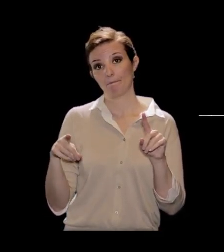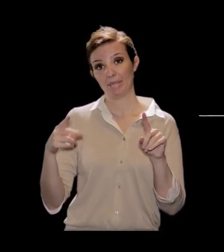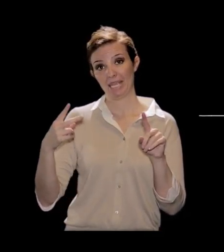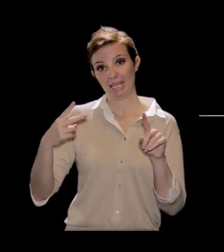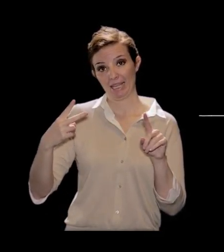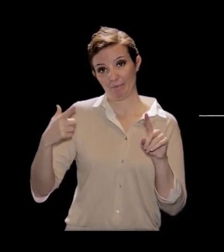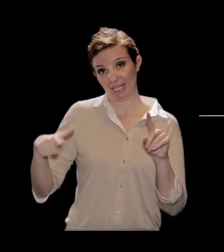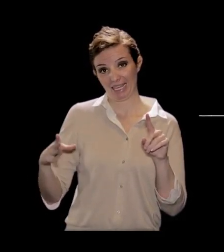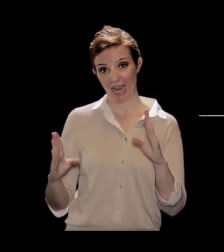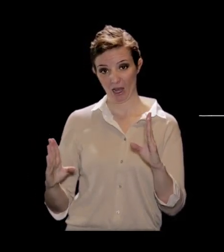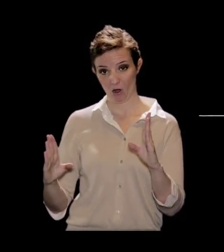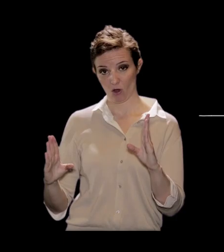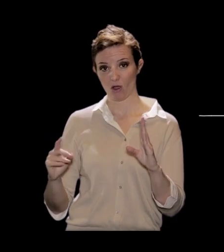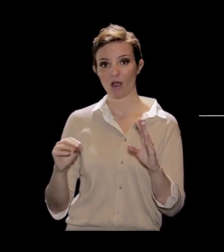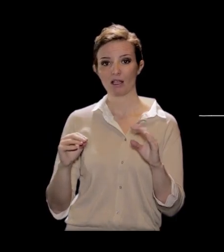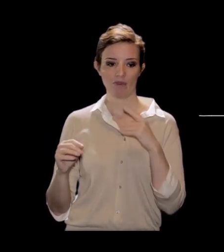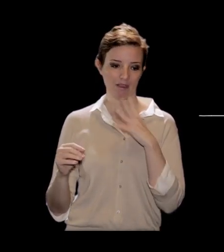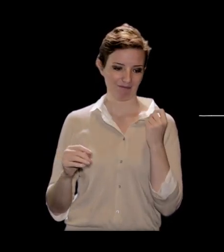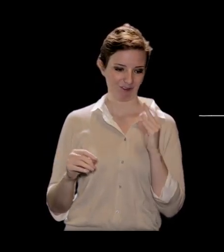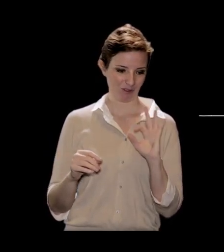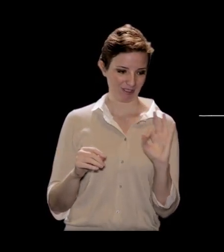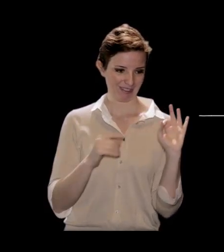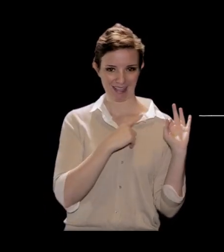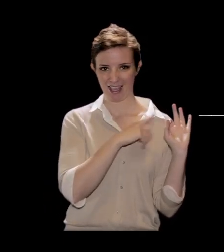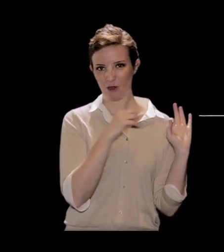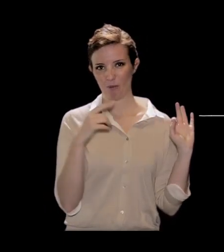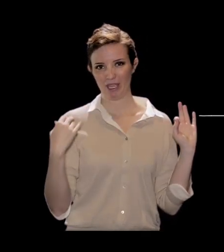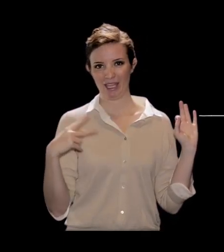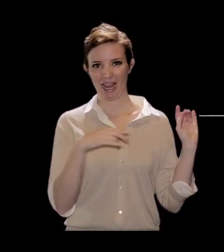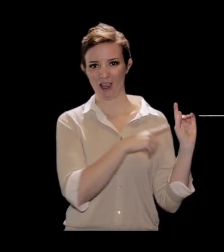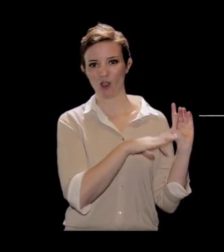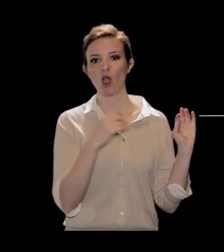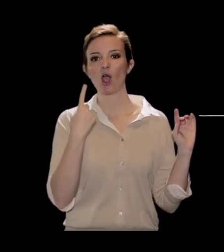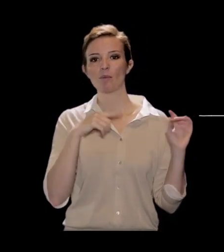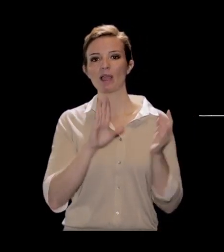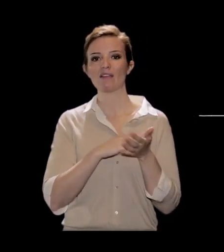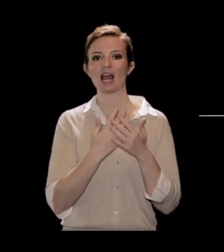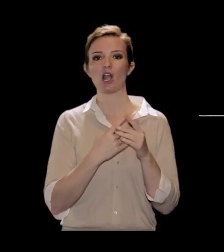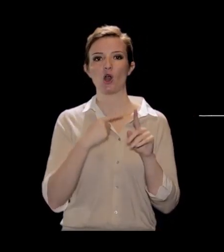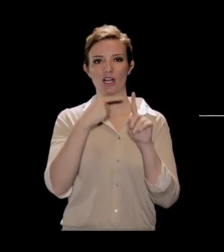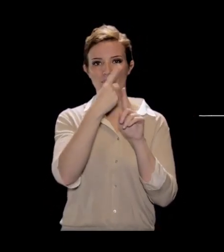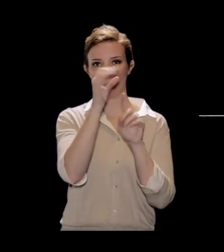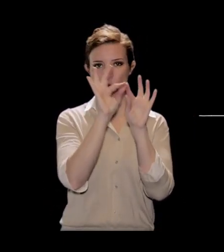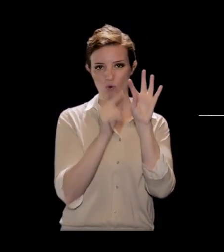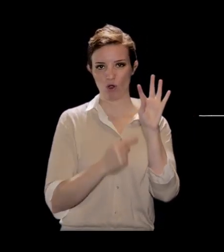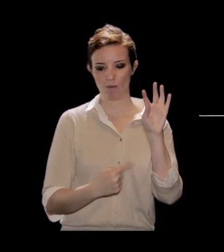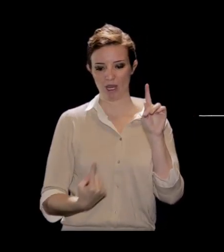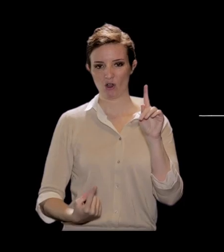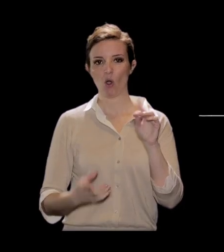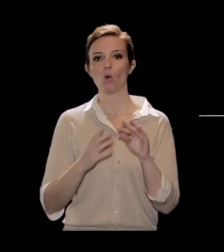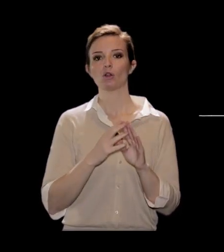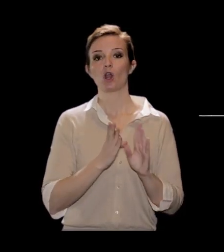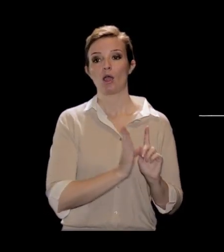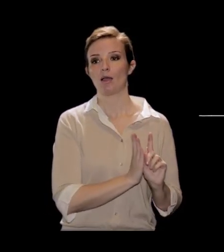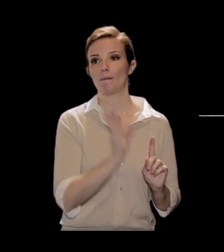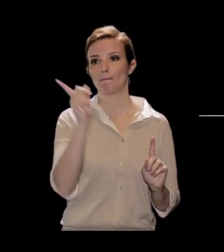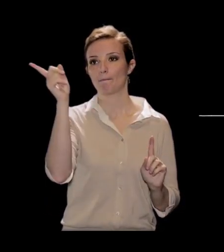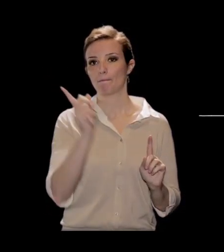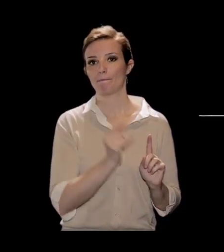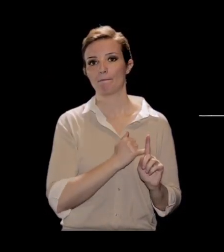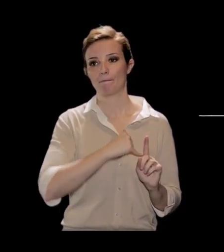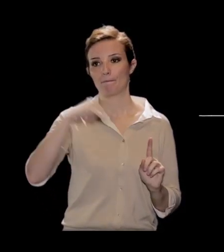e pi greco, qui ovviamente abbiamo 0, qui abbiamo pi greco, questo è il valore più 1, questo è il valore meno 1. La bisettrice ci aiuta a disegnare